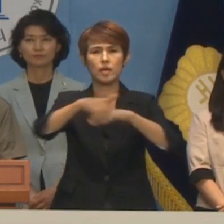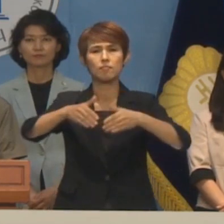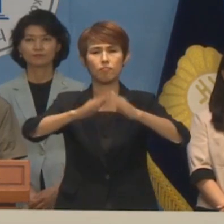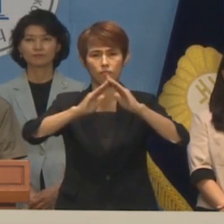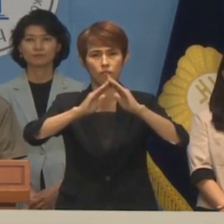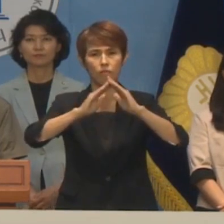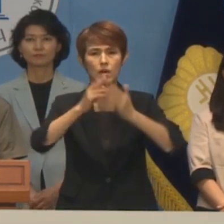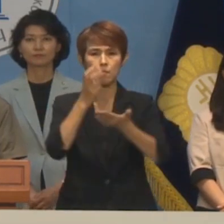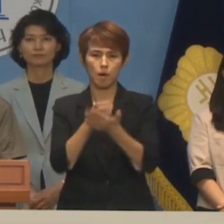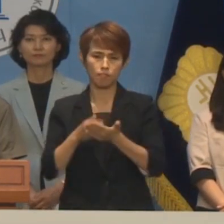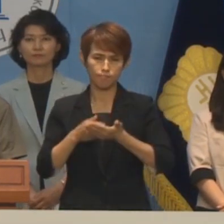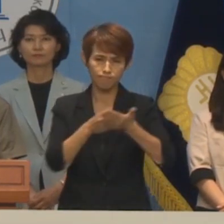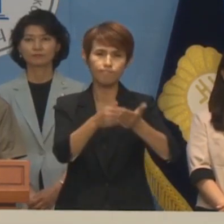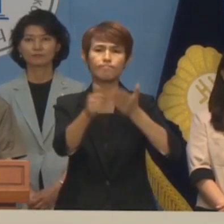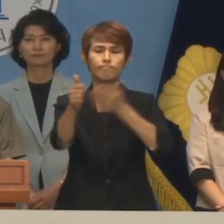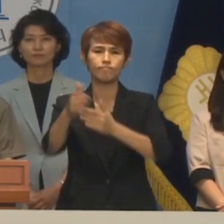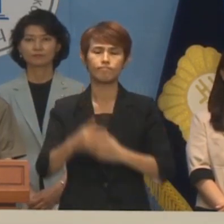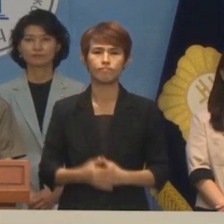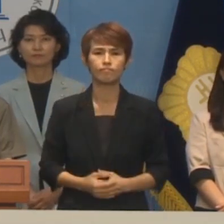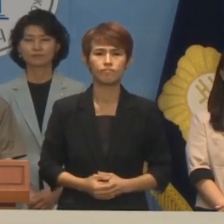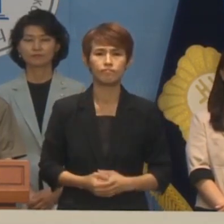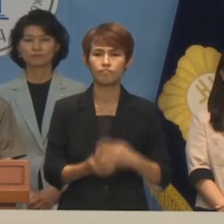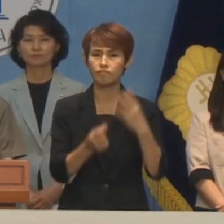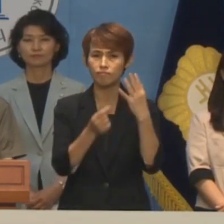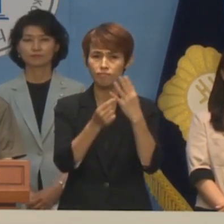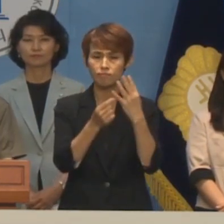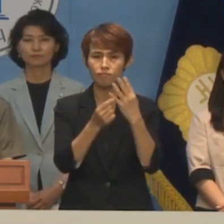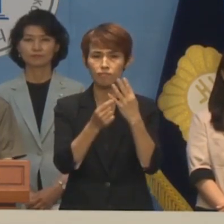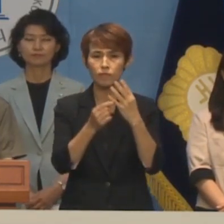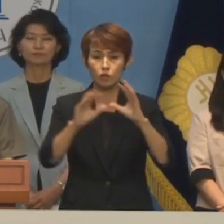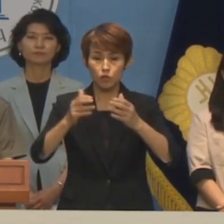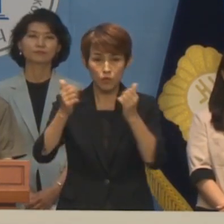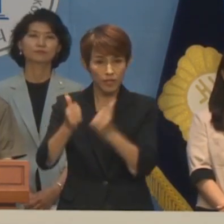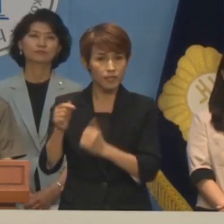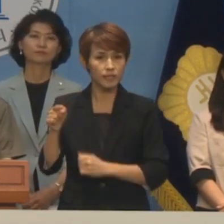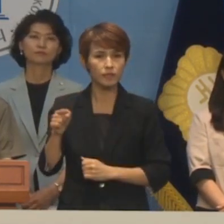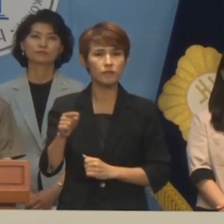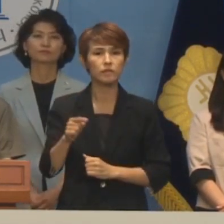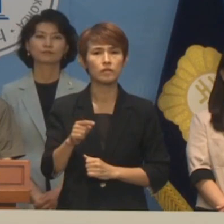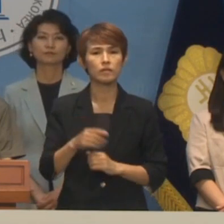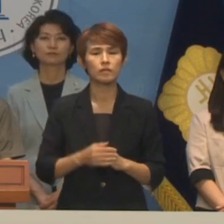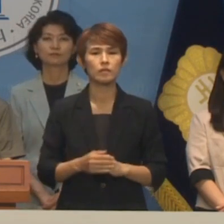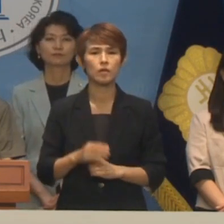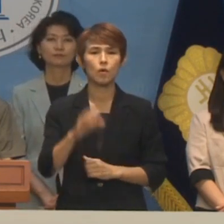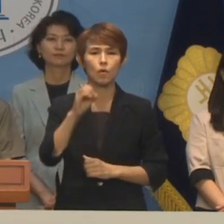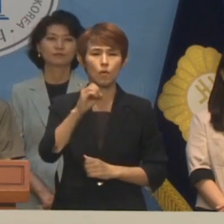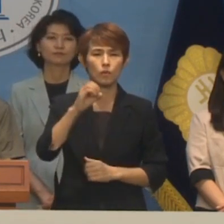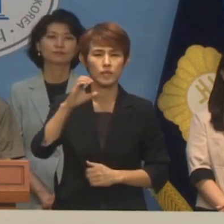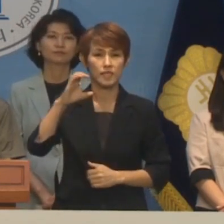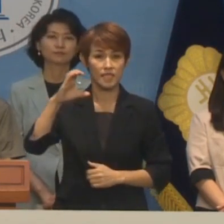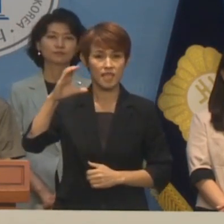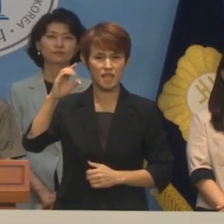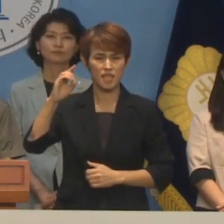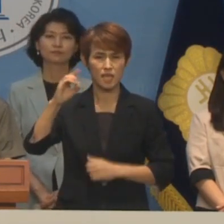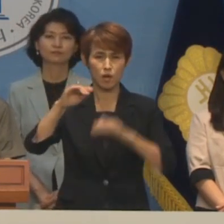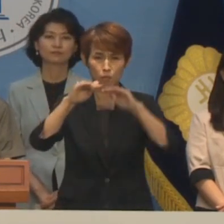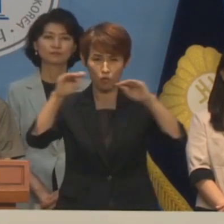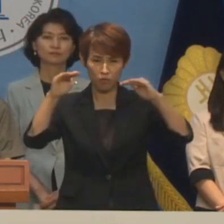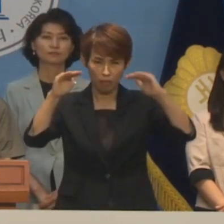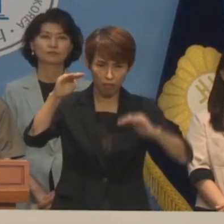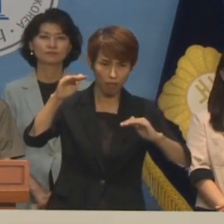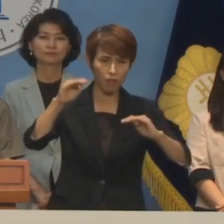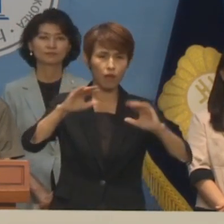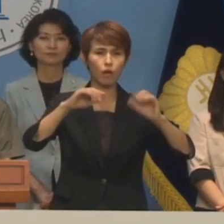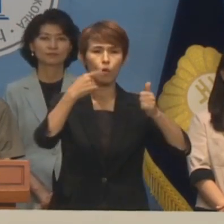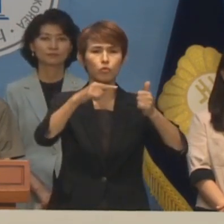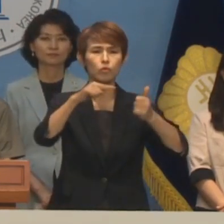수립과 입법 추진을 해야 한다. 넷째, 국회는 OECD 평균에 훨씬 미치지 못하는